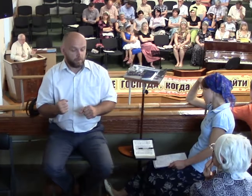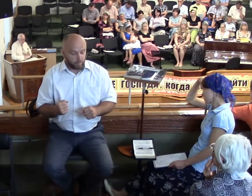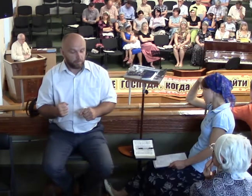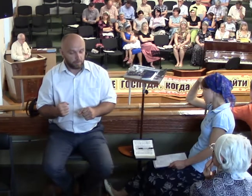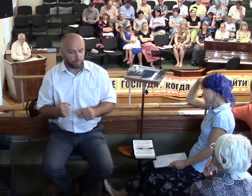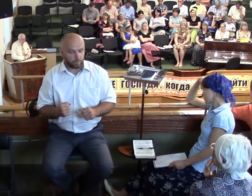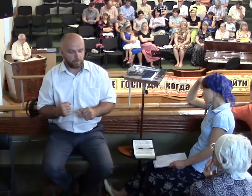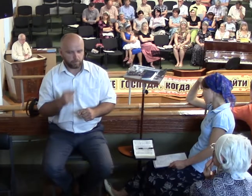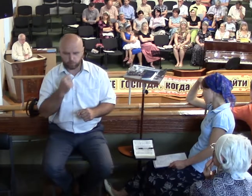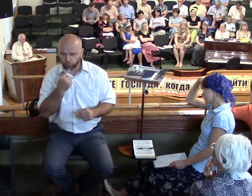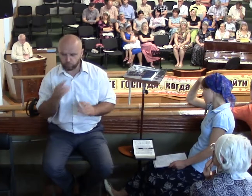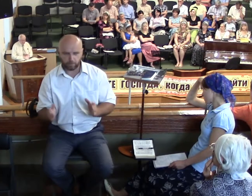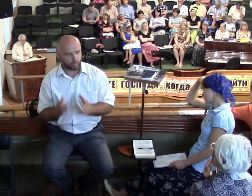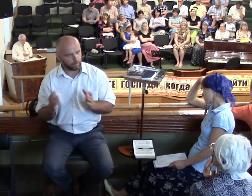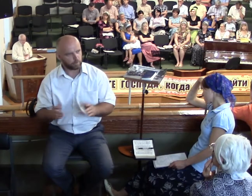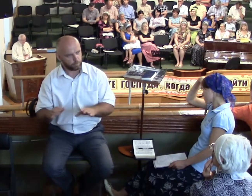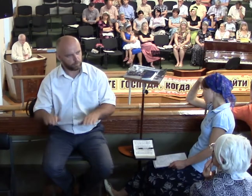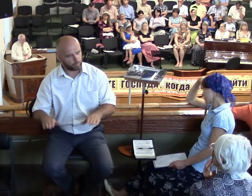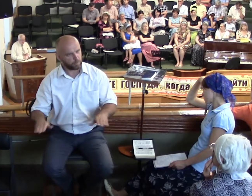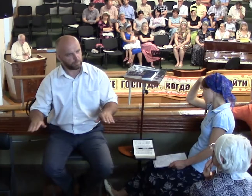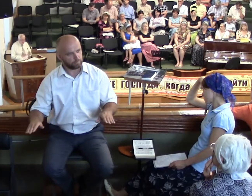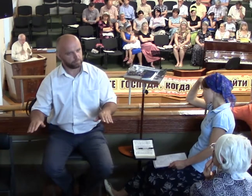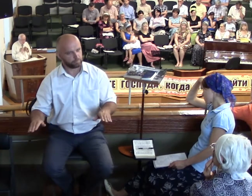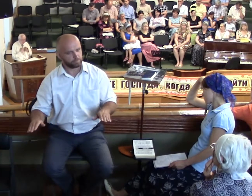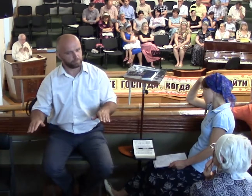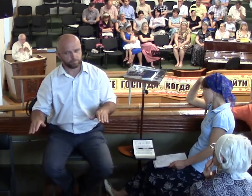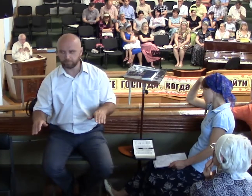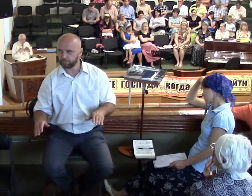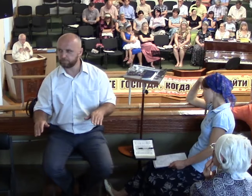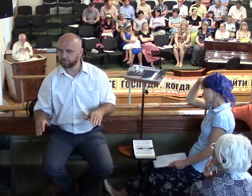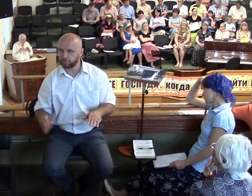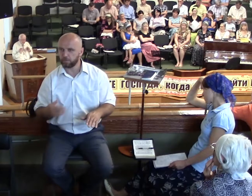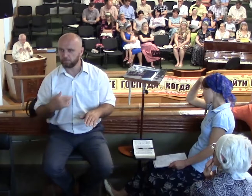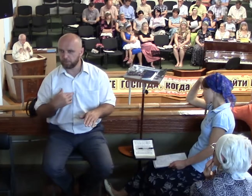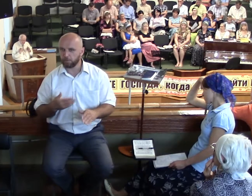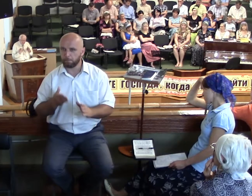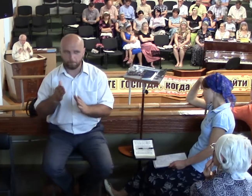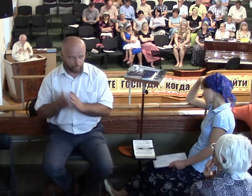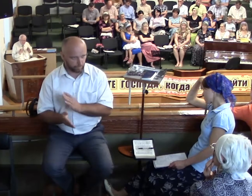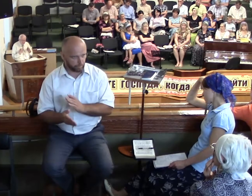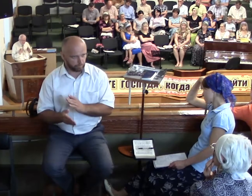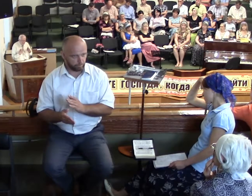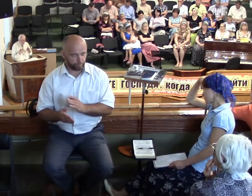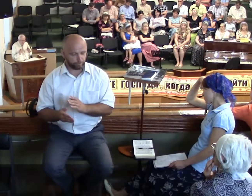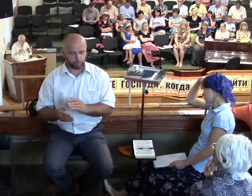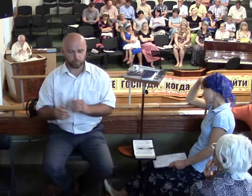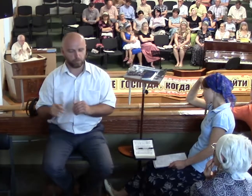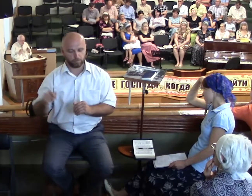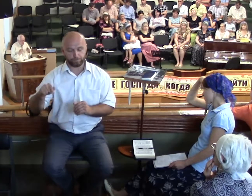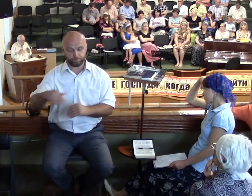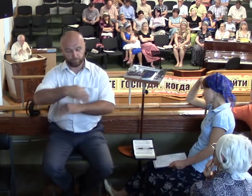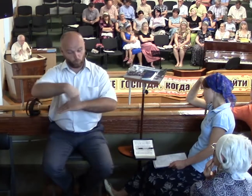будут деньги. Друзья дорогие, мы не отдавали в садик, потому что мы понимали, там могут набраться